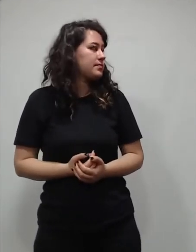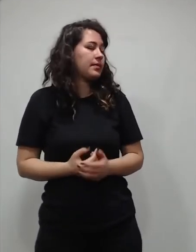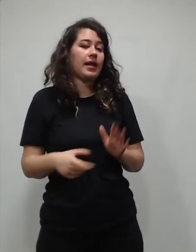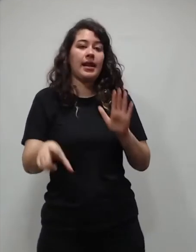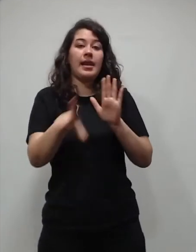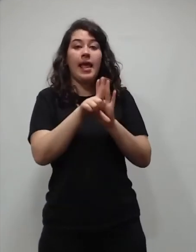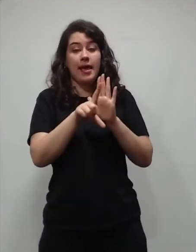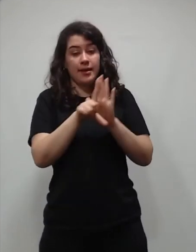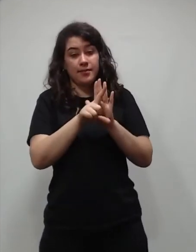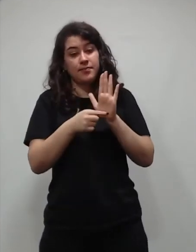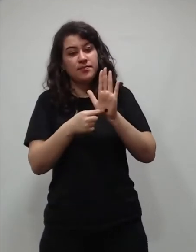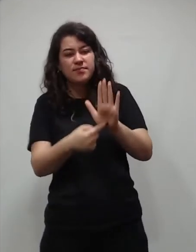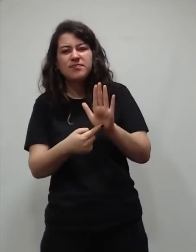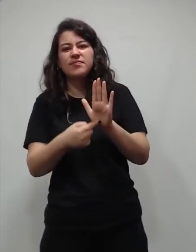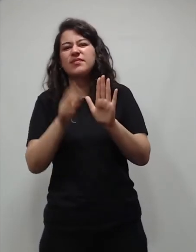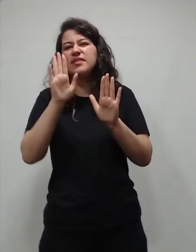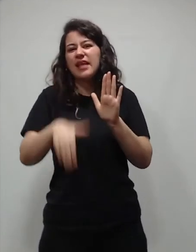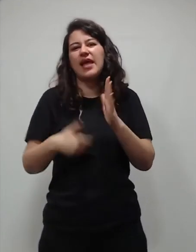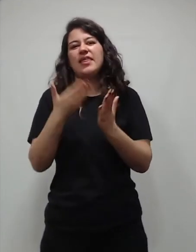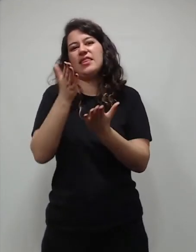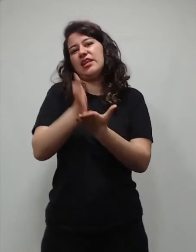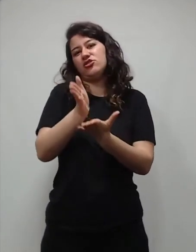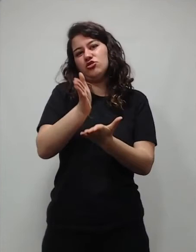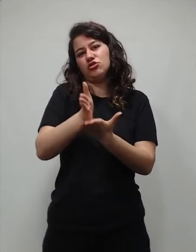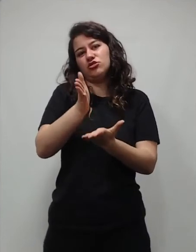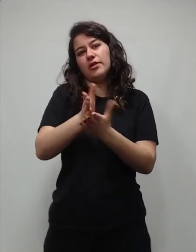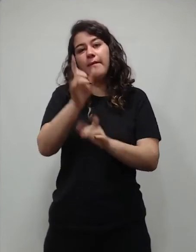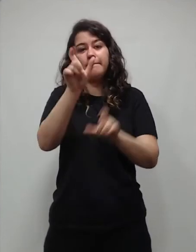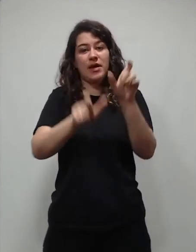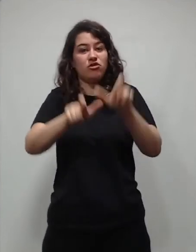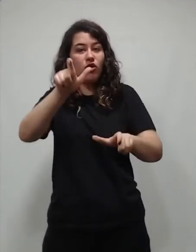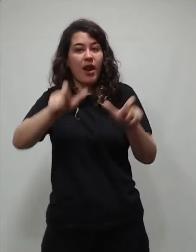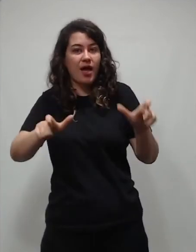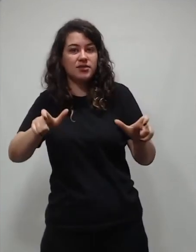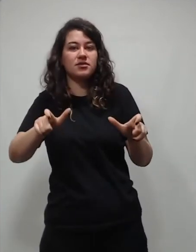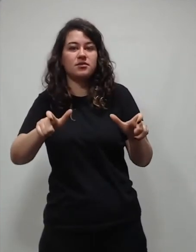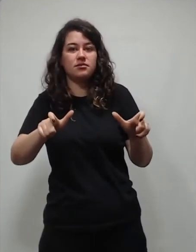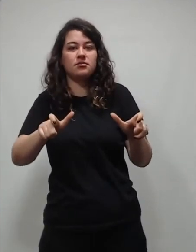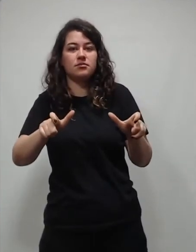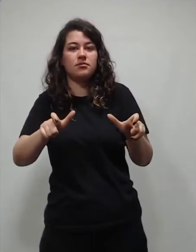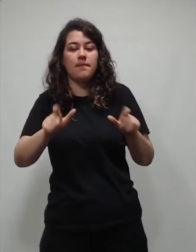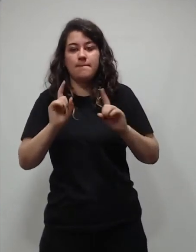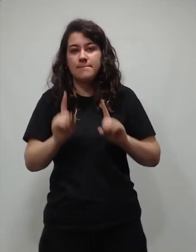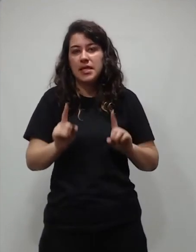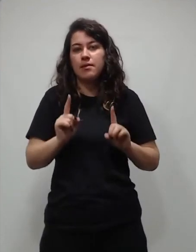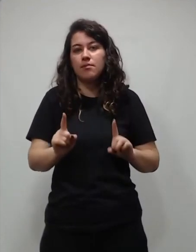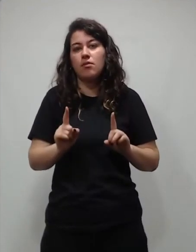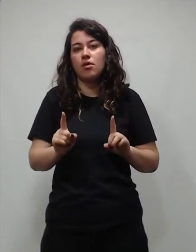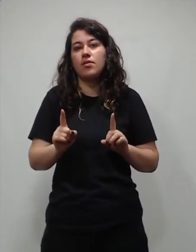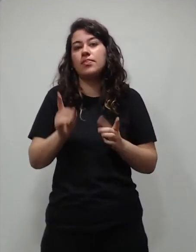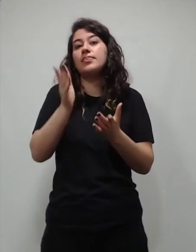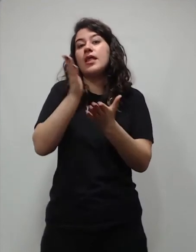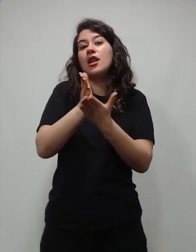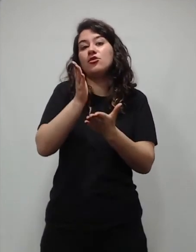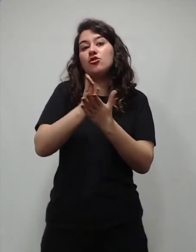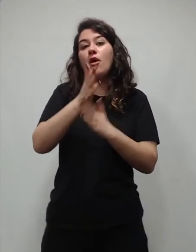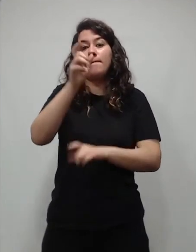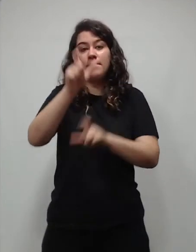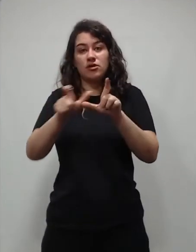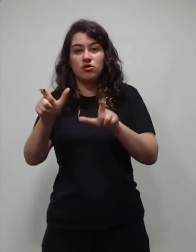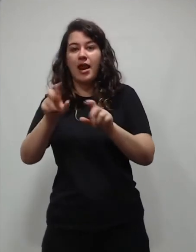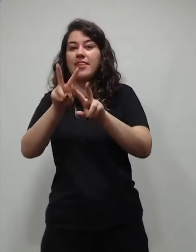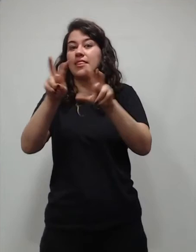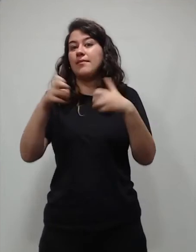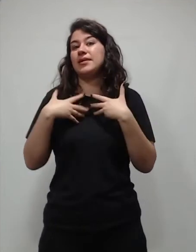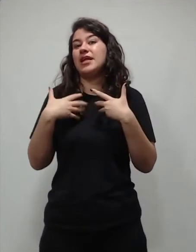La ley habla de los derechos de las personas y asimismo los derechos de las personas, un tema